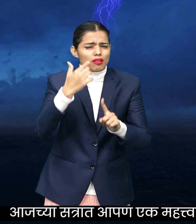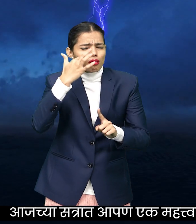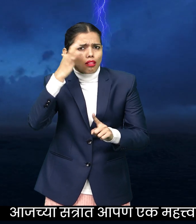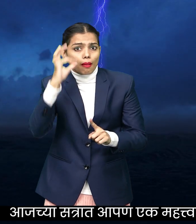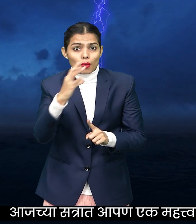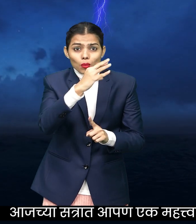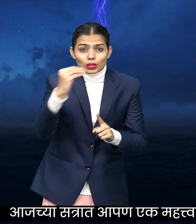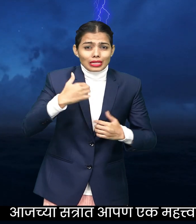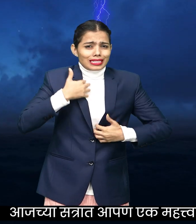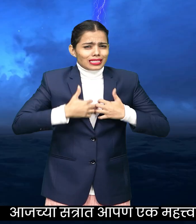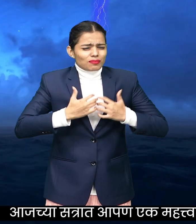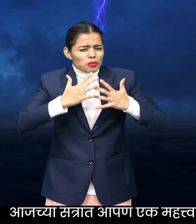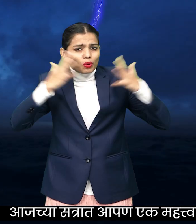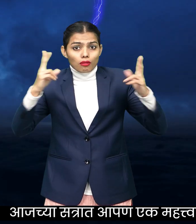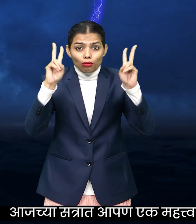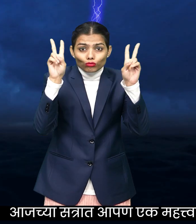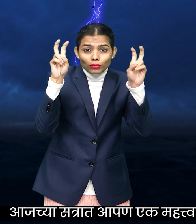आहोत, वीज.